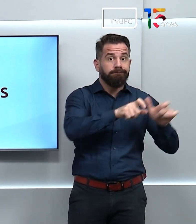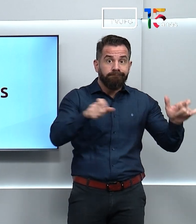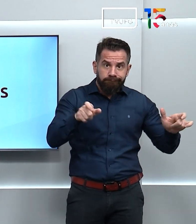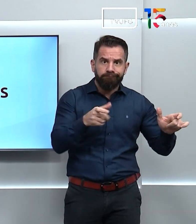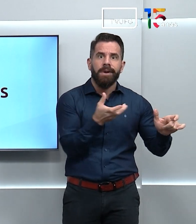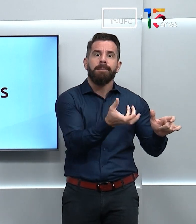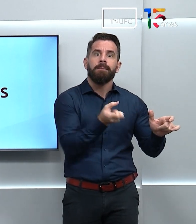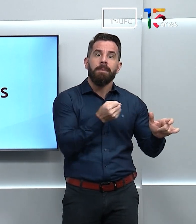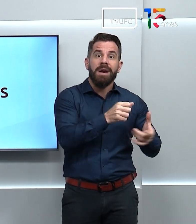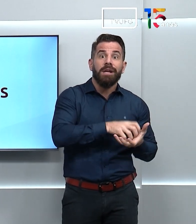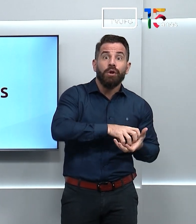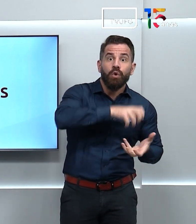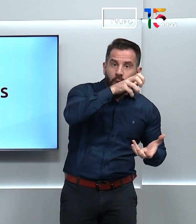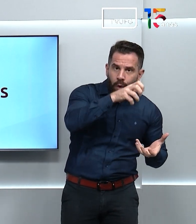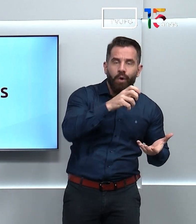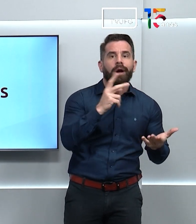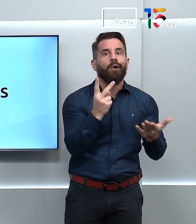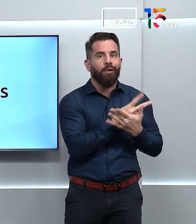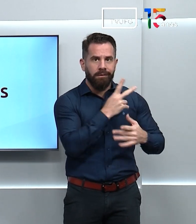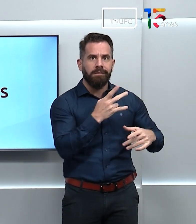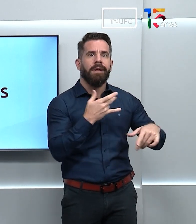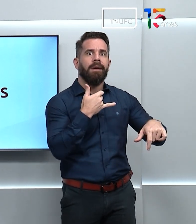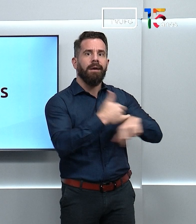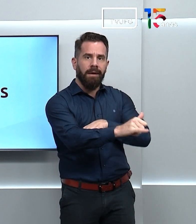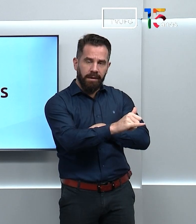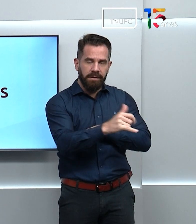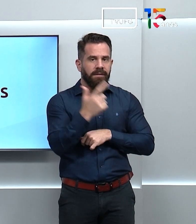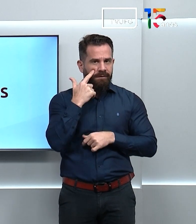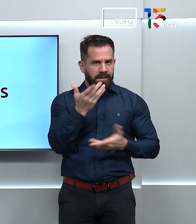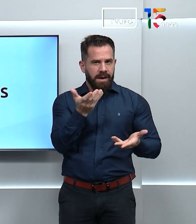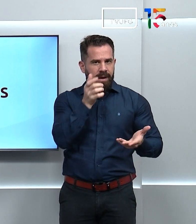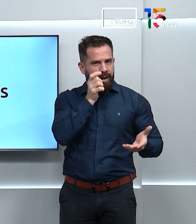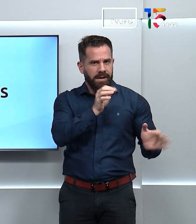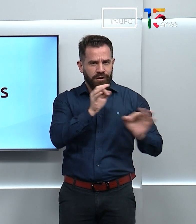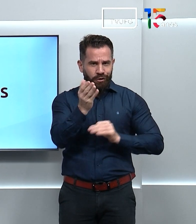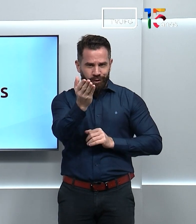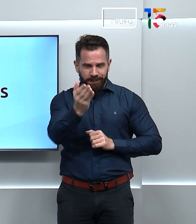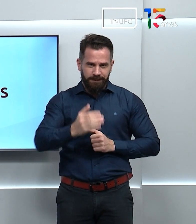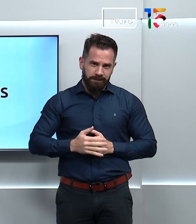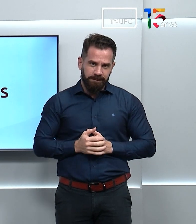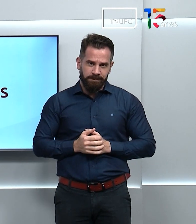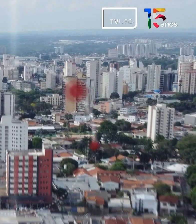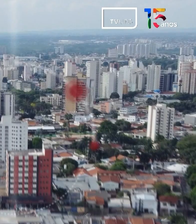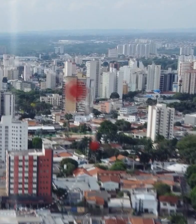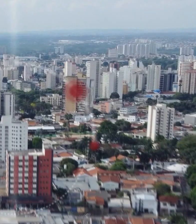continuada. Vem com a gente, o Conexões já está no ar.